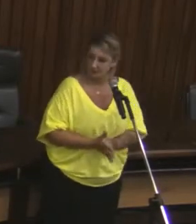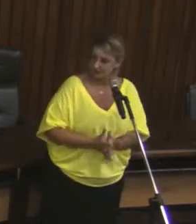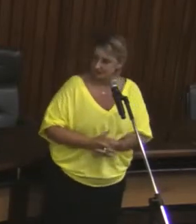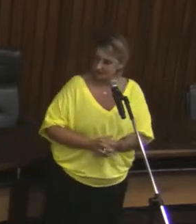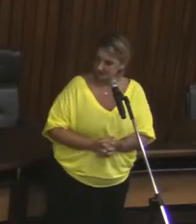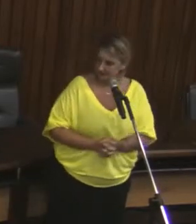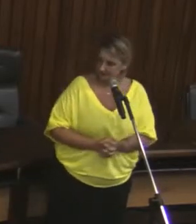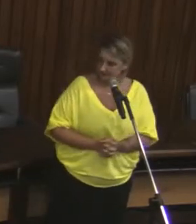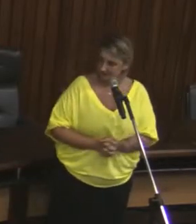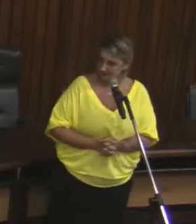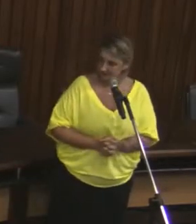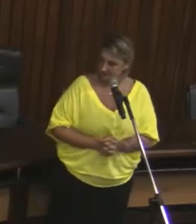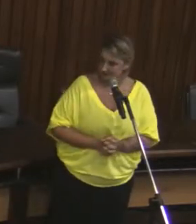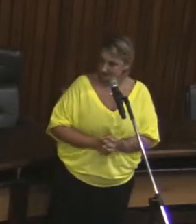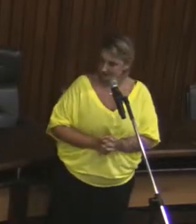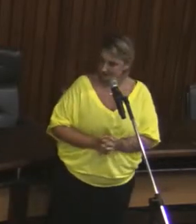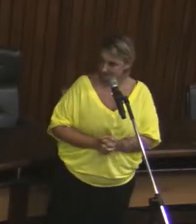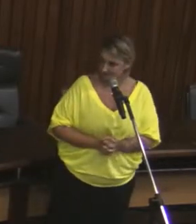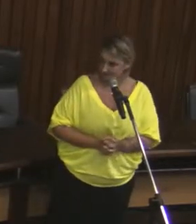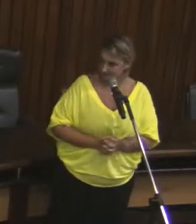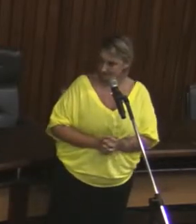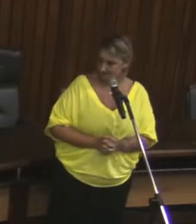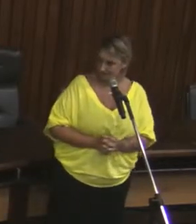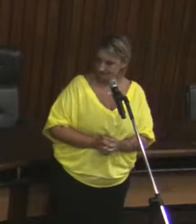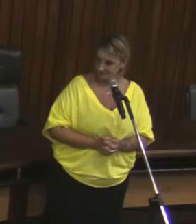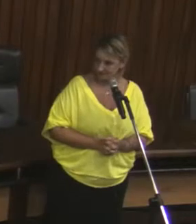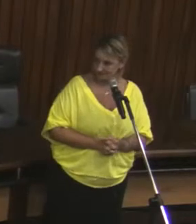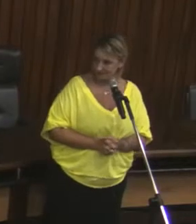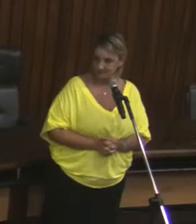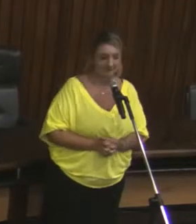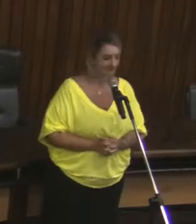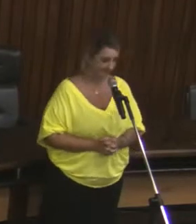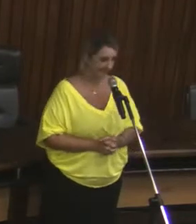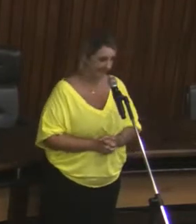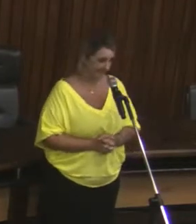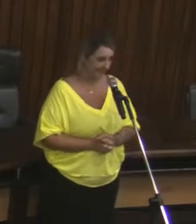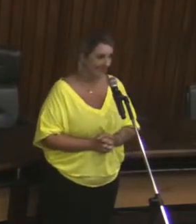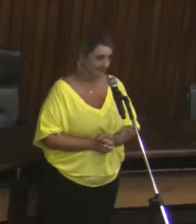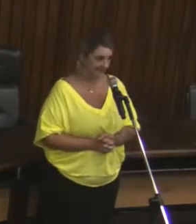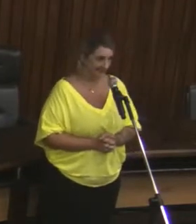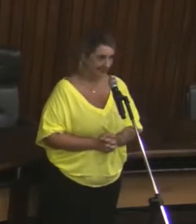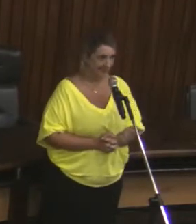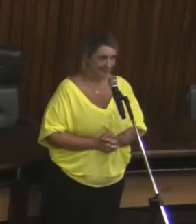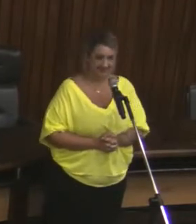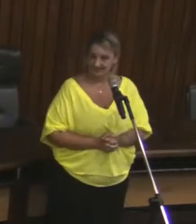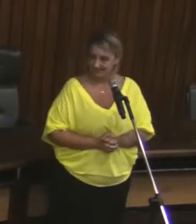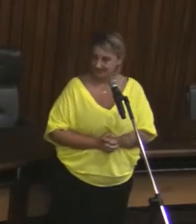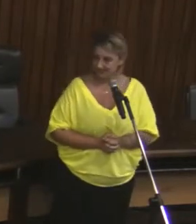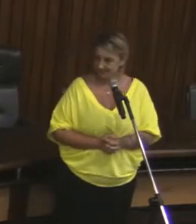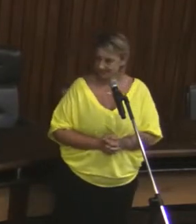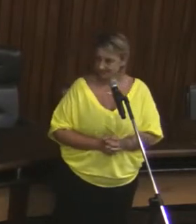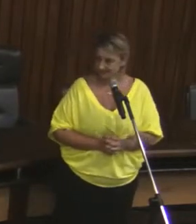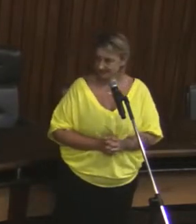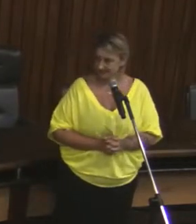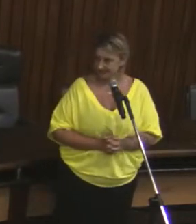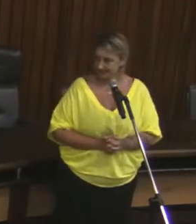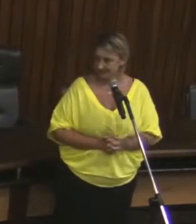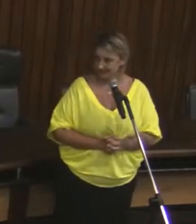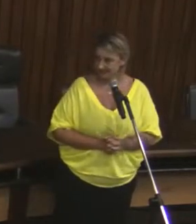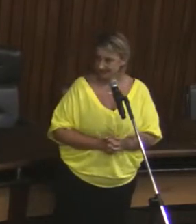falar alto com surdo que usa aparelho, e nem quem é aquele que não usa aparelho, pessoal. Então, a gente já tem que, assim, não adianta oralizar com